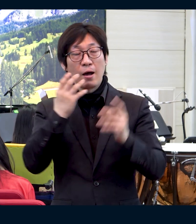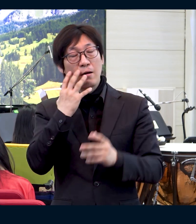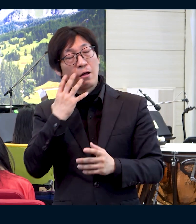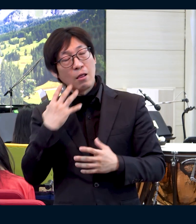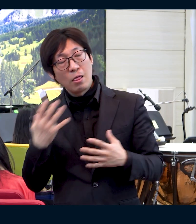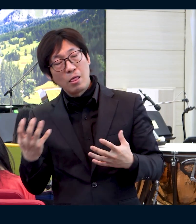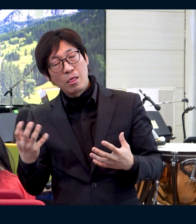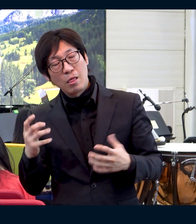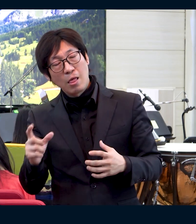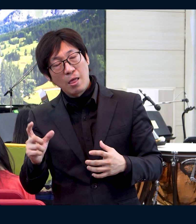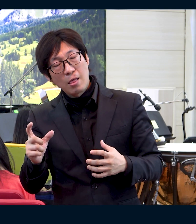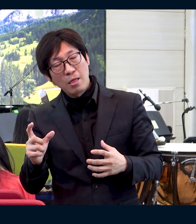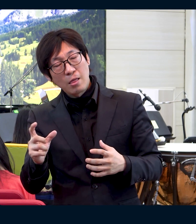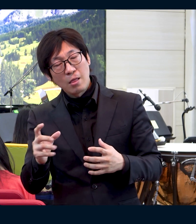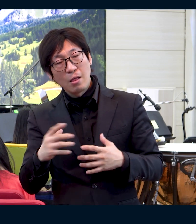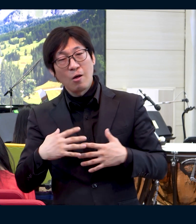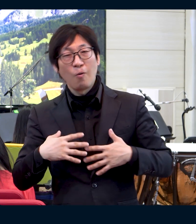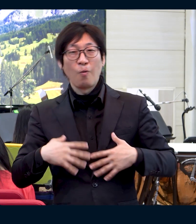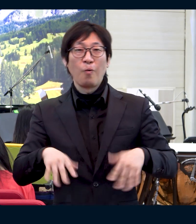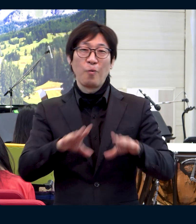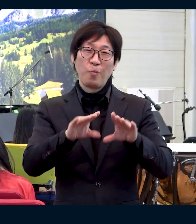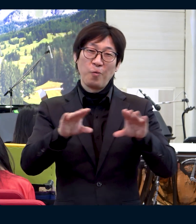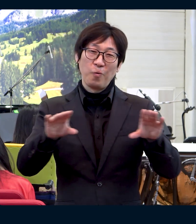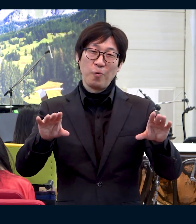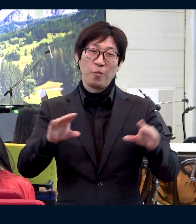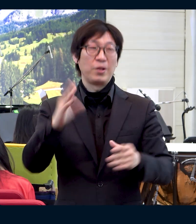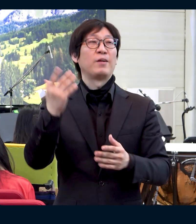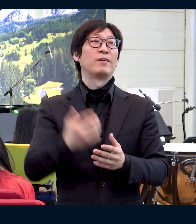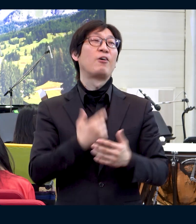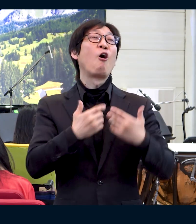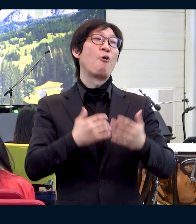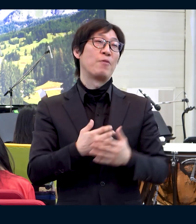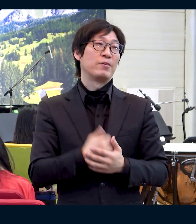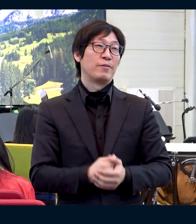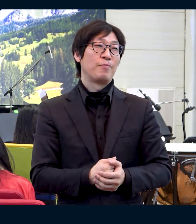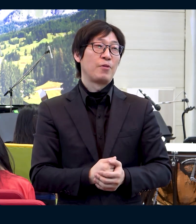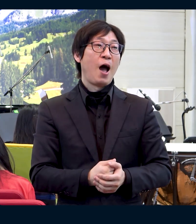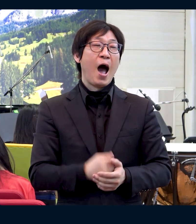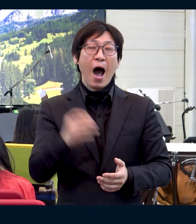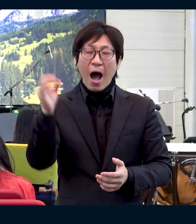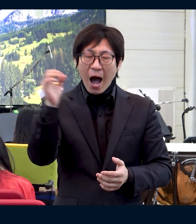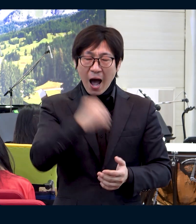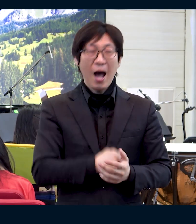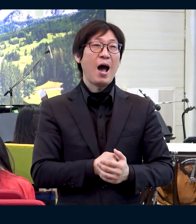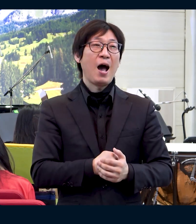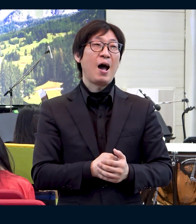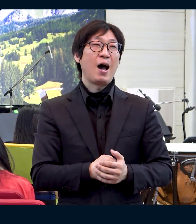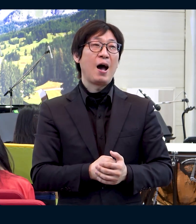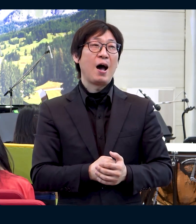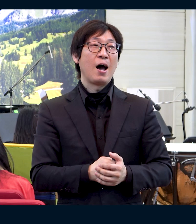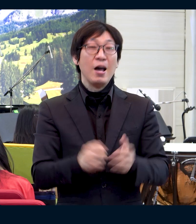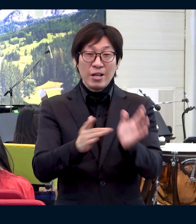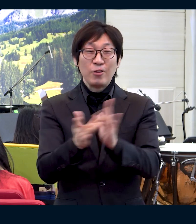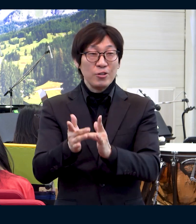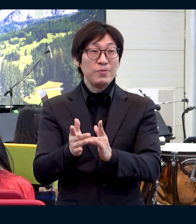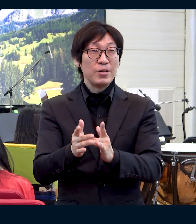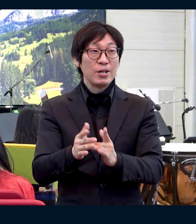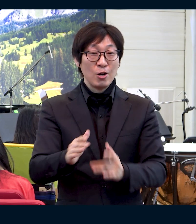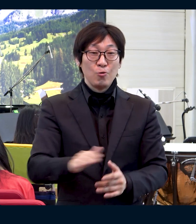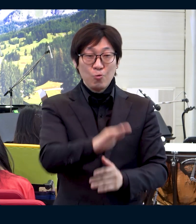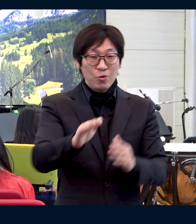몸이 스르르 풀리는 그런 체험을 하였다고 합니다. 그 경험을 하고 정말 예수님은 우리